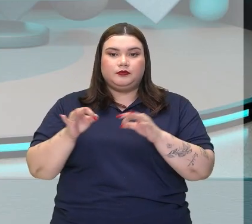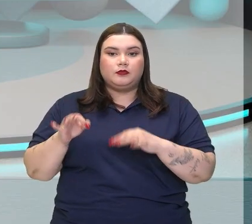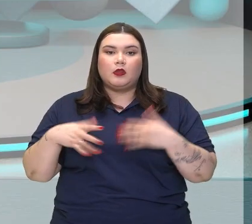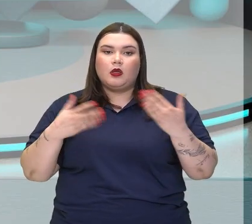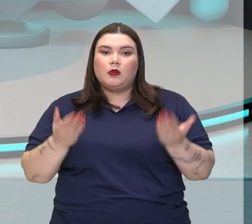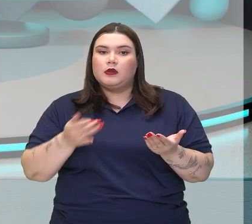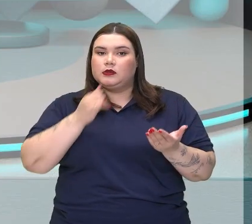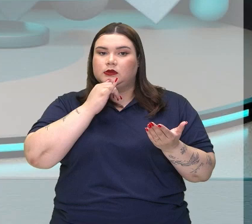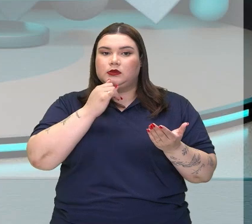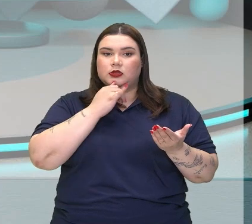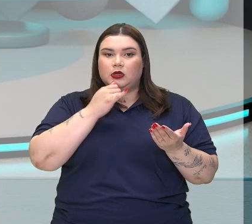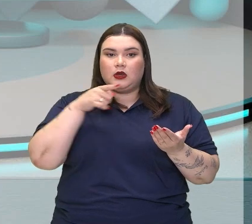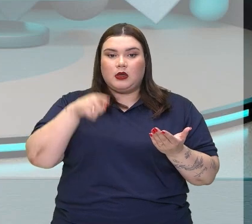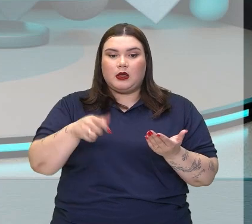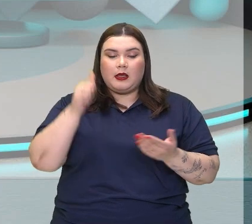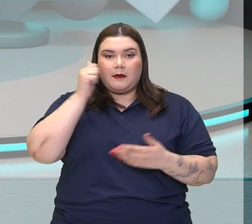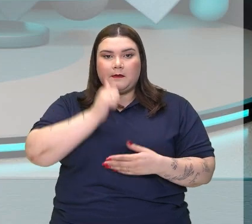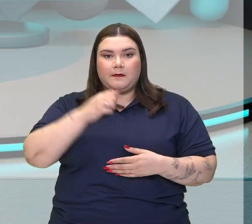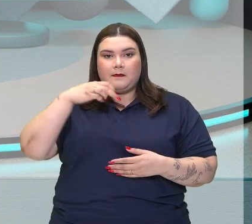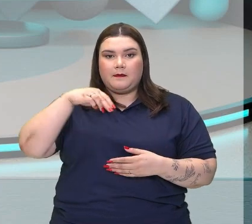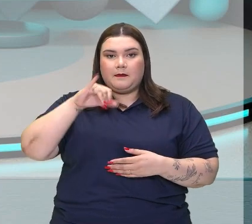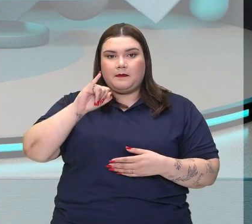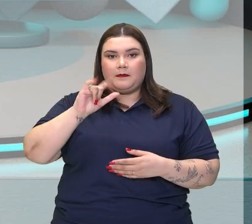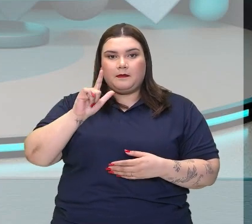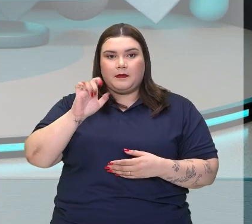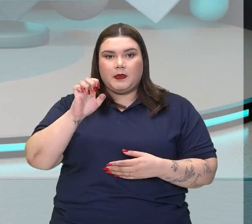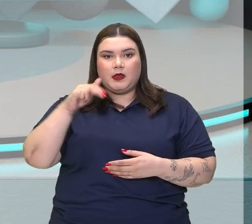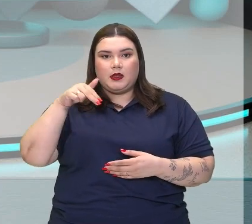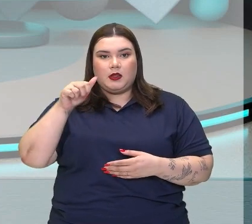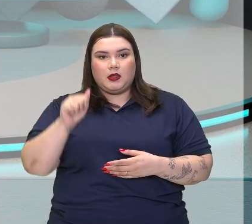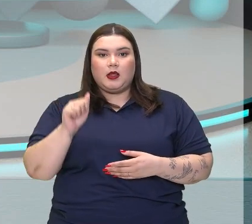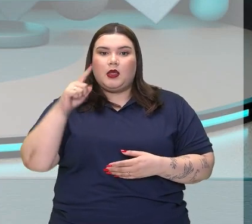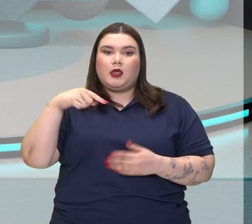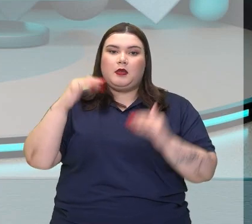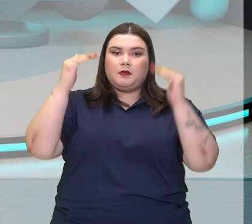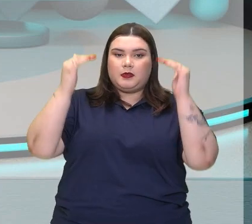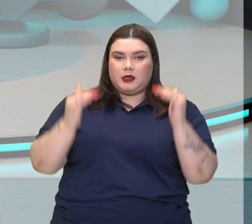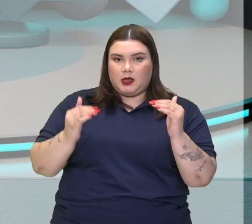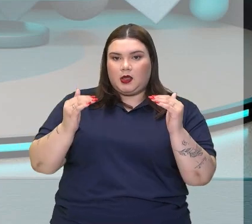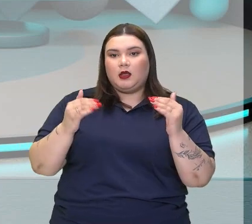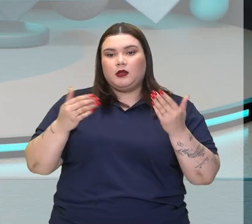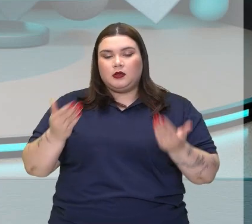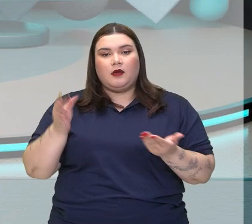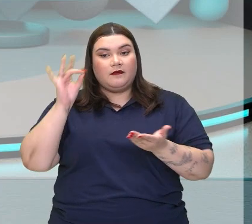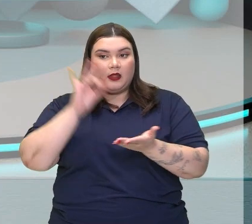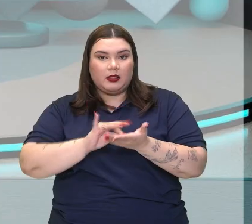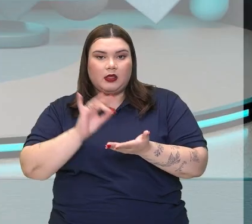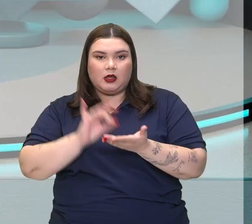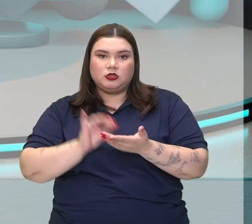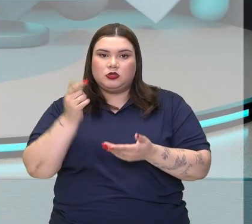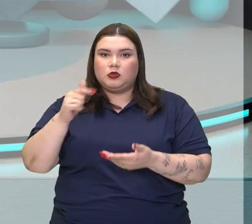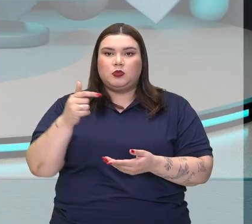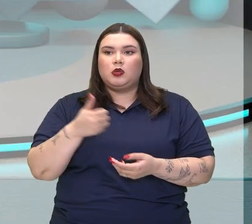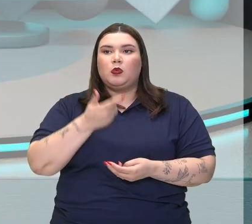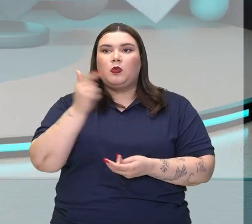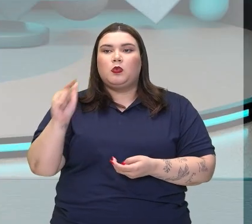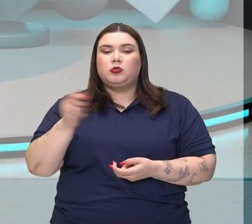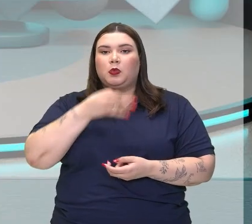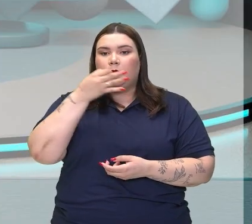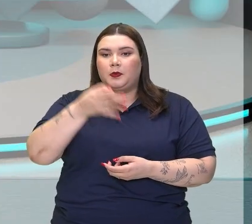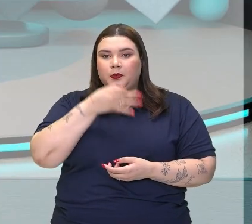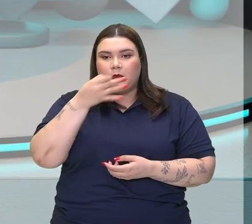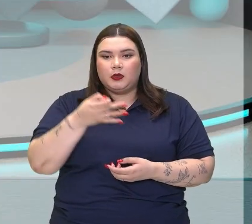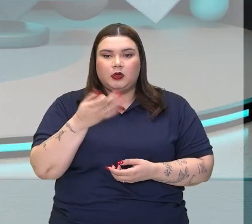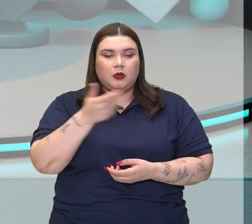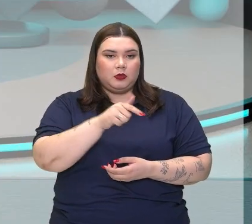exemplo, a Milena é baixa, é de fato isso. Não existe uma outra ideia, não existe uma impressão minha, não existe